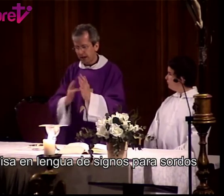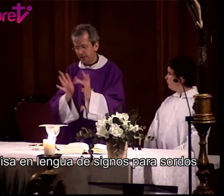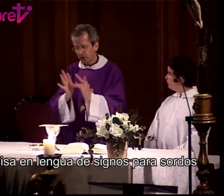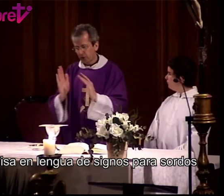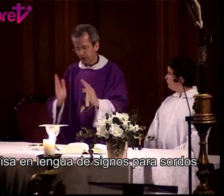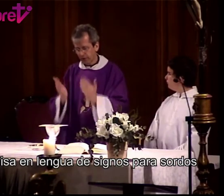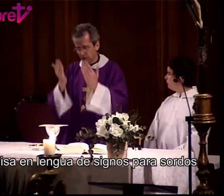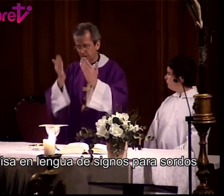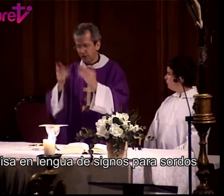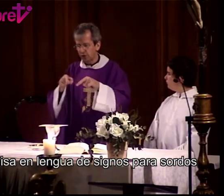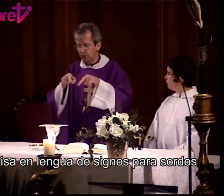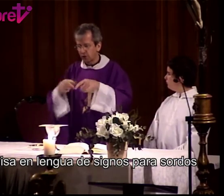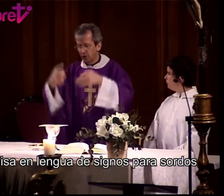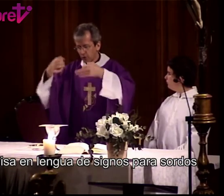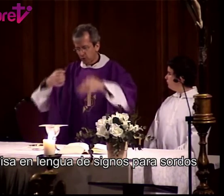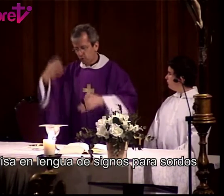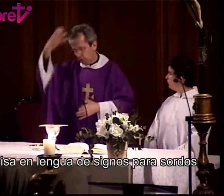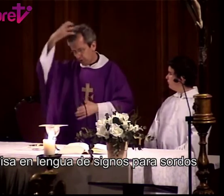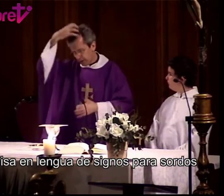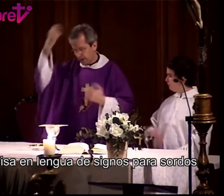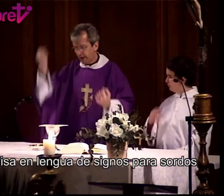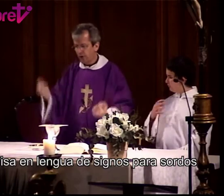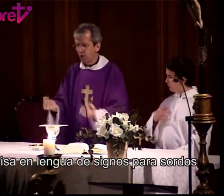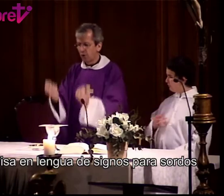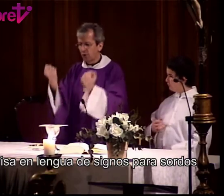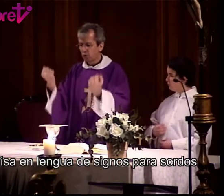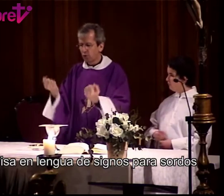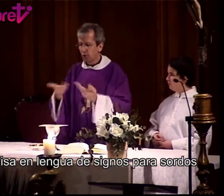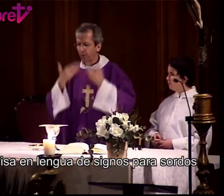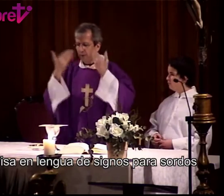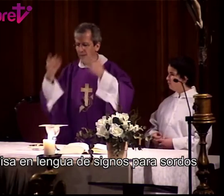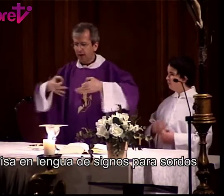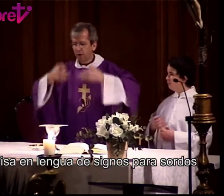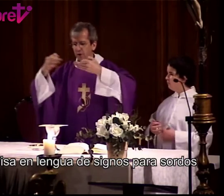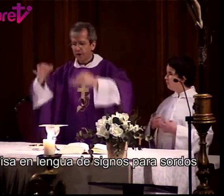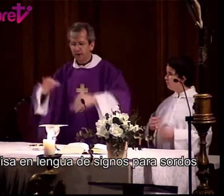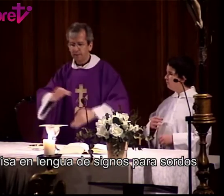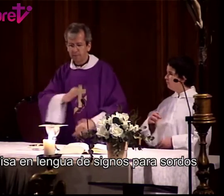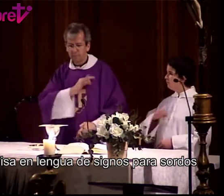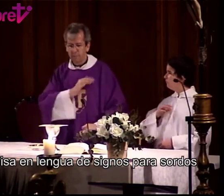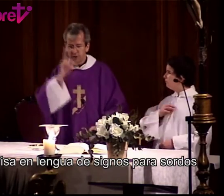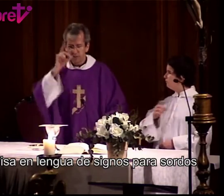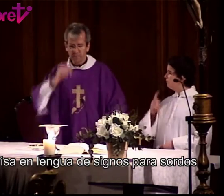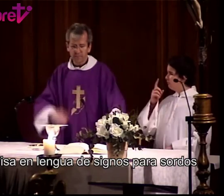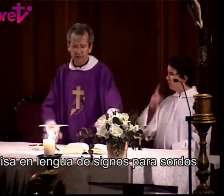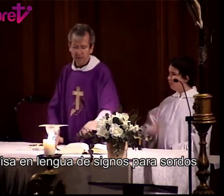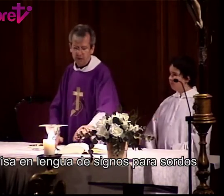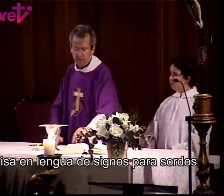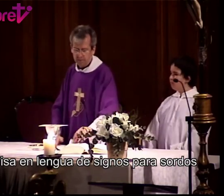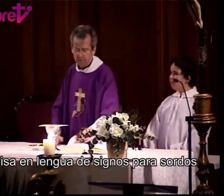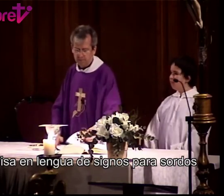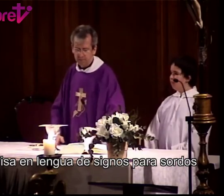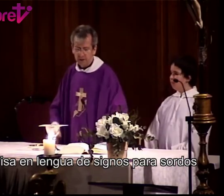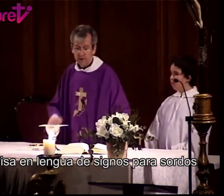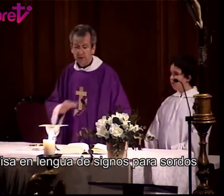Salvador Jesucristo. Tuyo es el reino, tuyo el poder y la gloria por siempre, Señor.